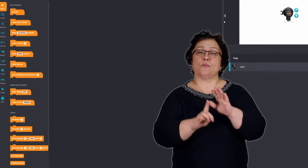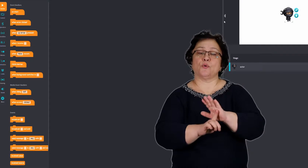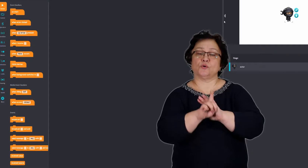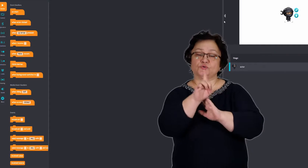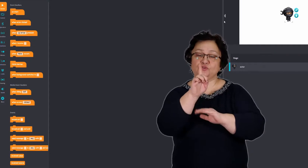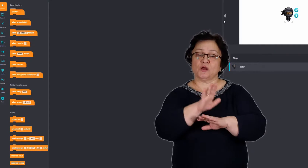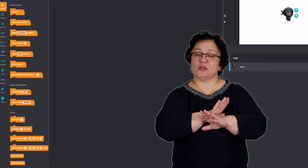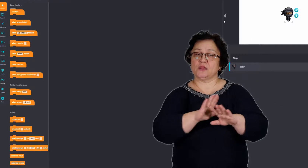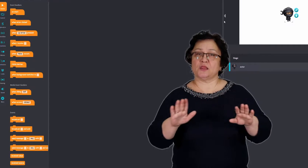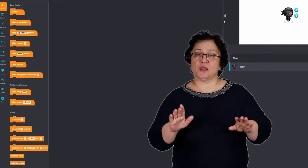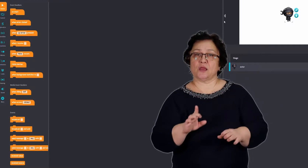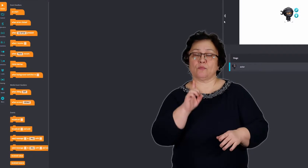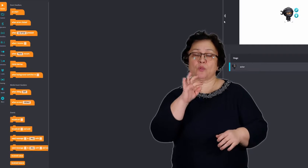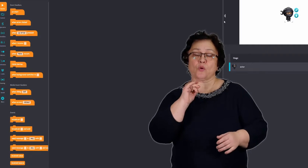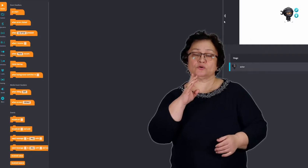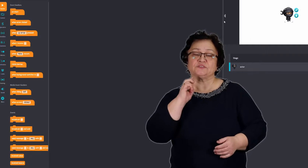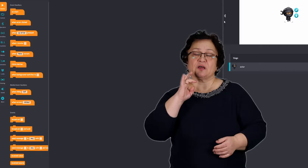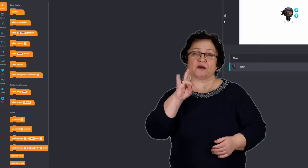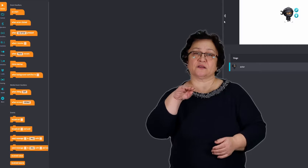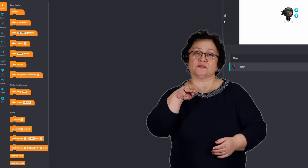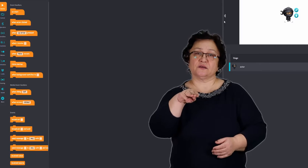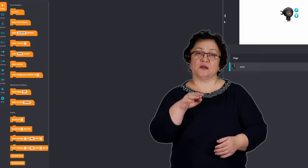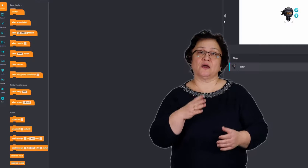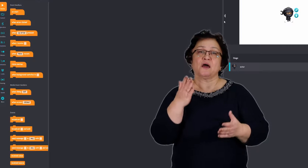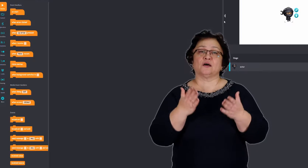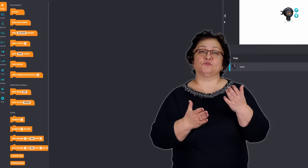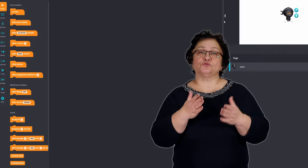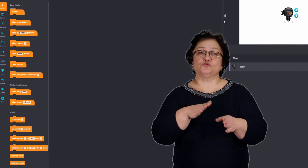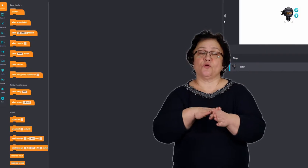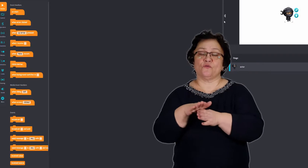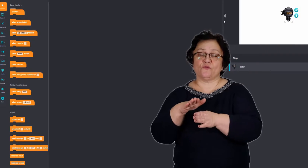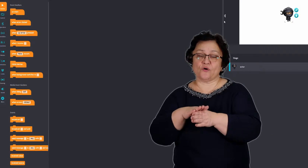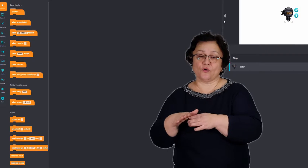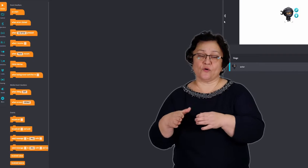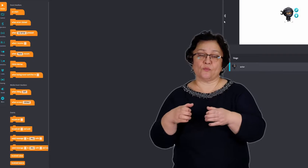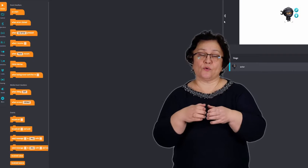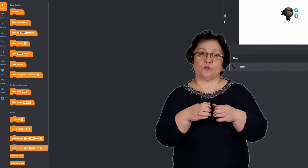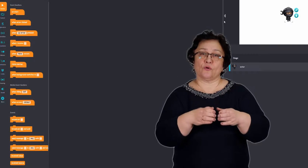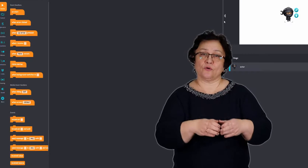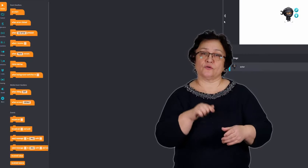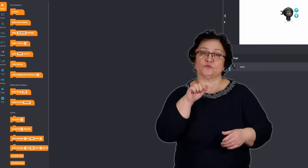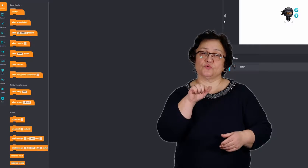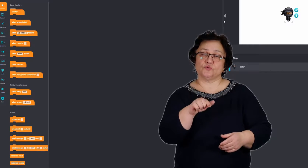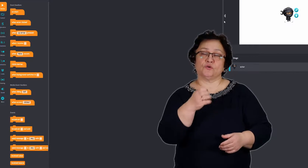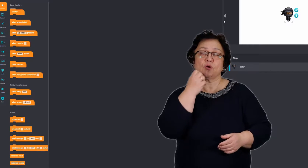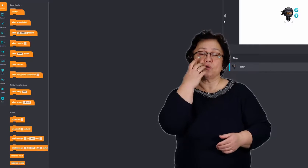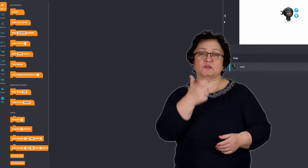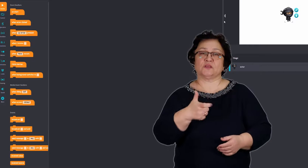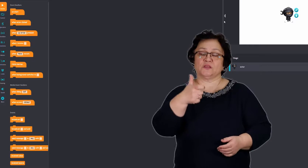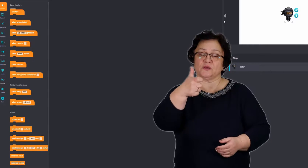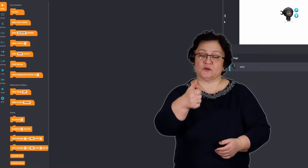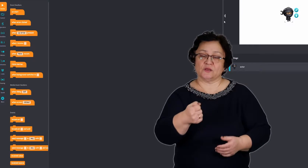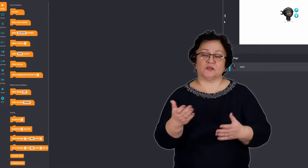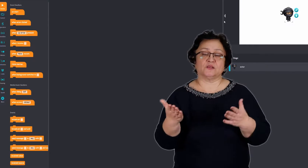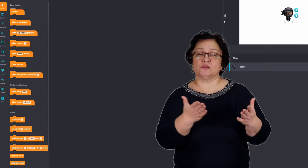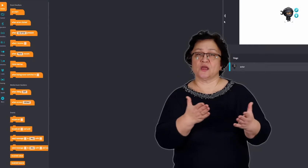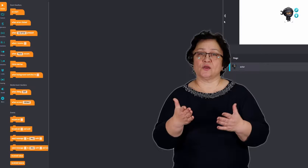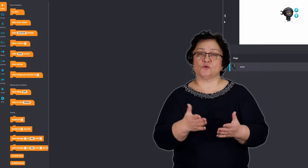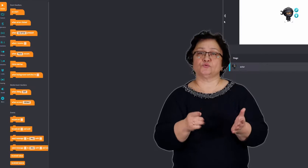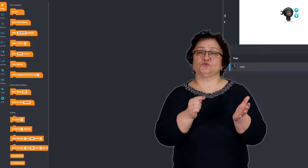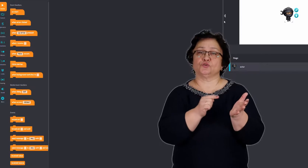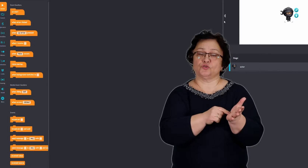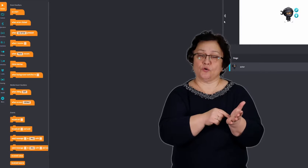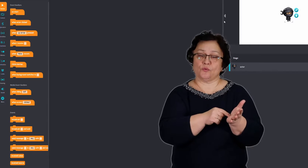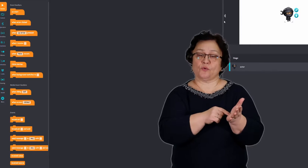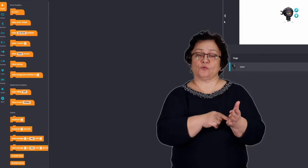стрілочками. Тому для початку нам потрібен не блок OnStart, а блоки, що виконують програму тільки тоді, коли